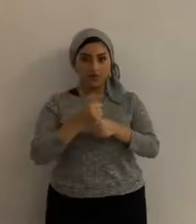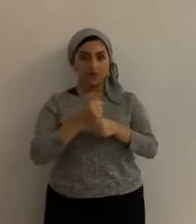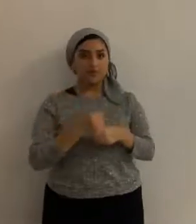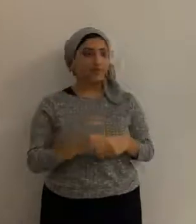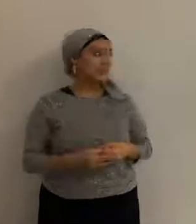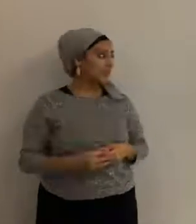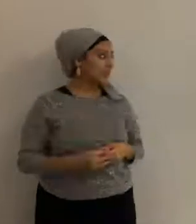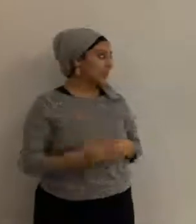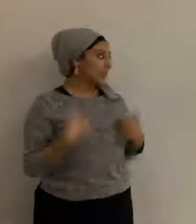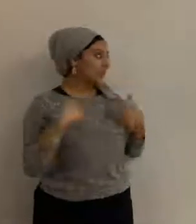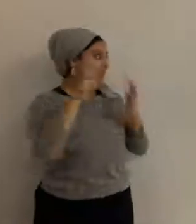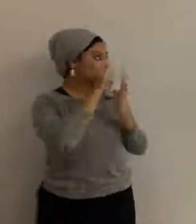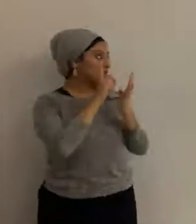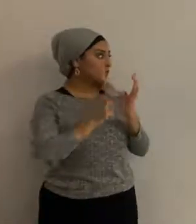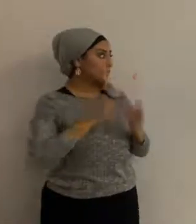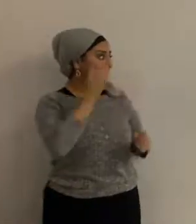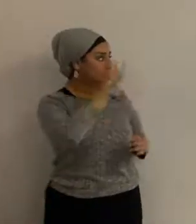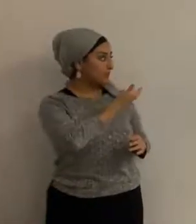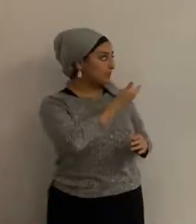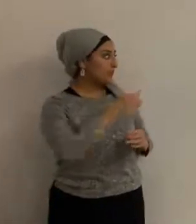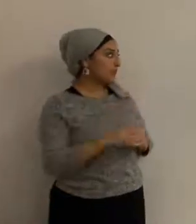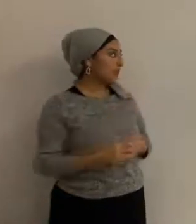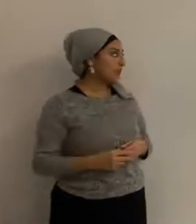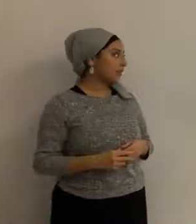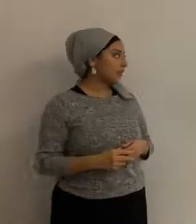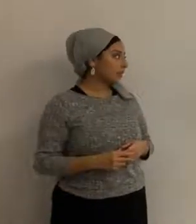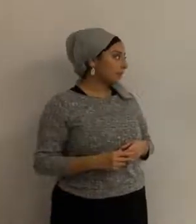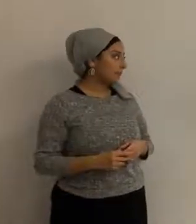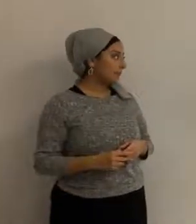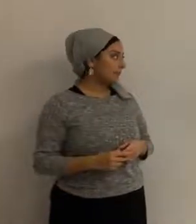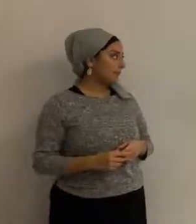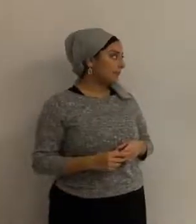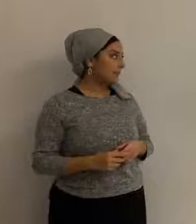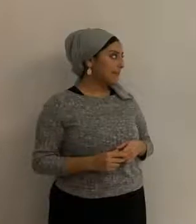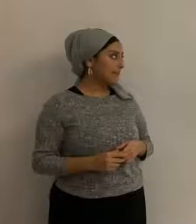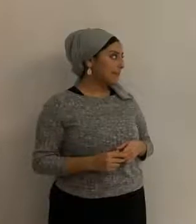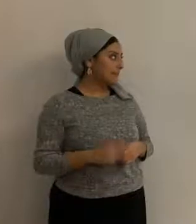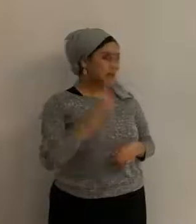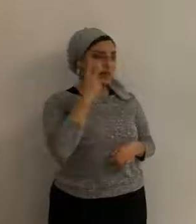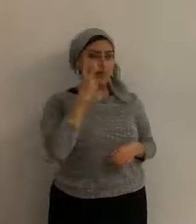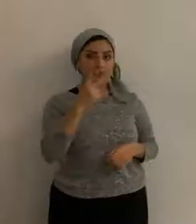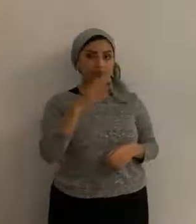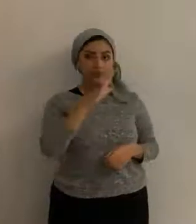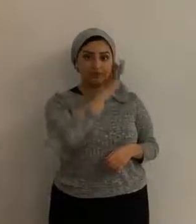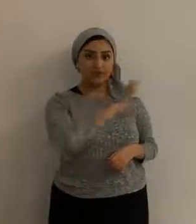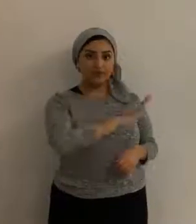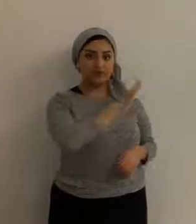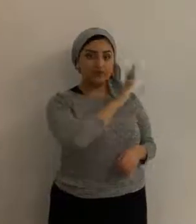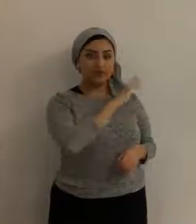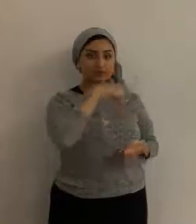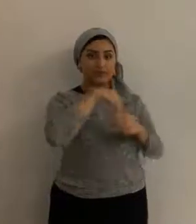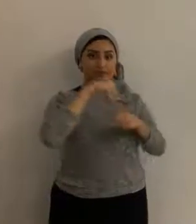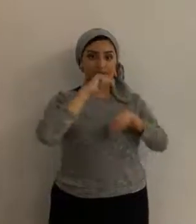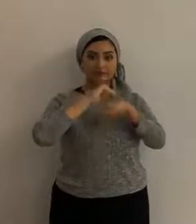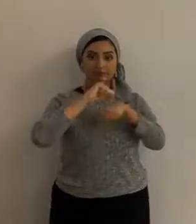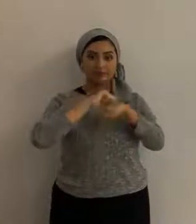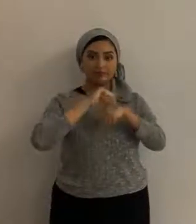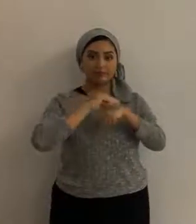este dibujito, que es el perímetro. Vean, es el perímetro con las medidas del templo